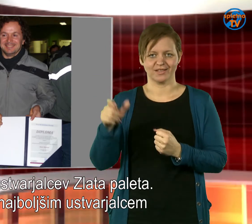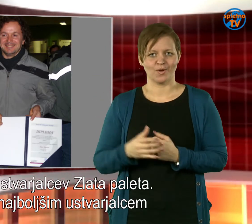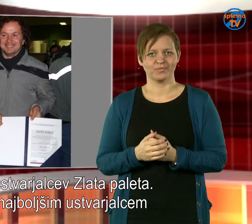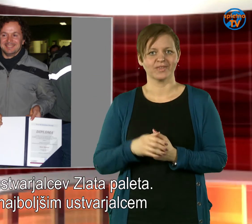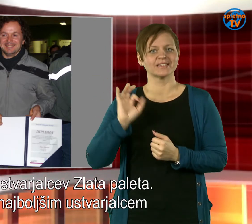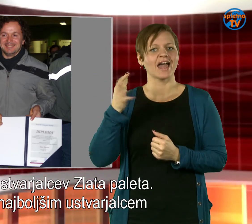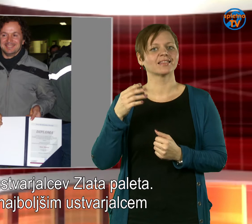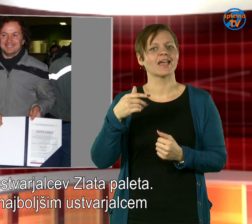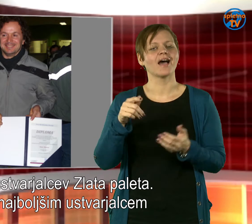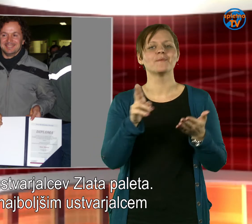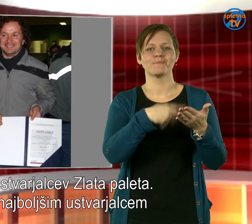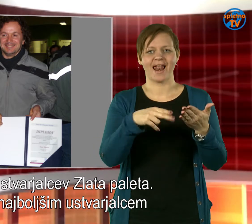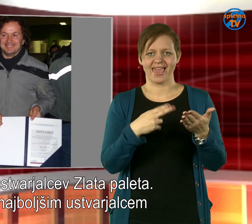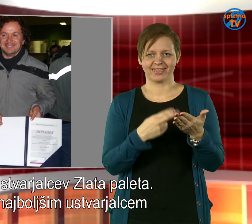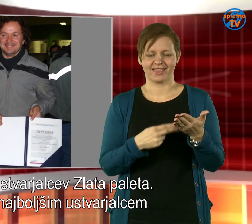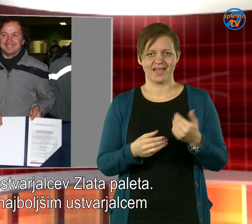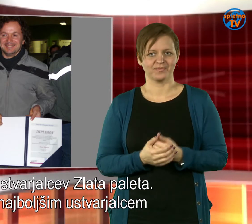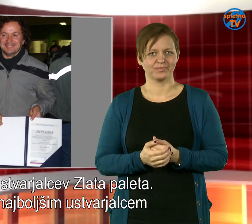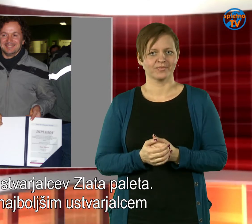paleta.